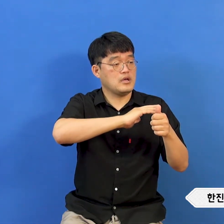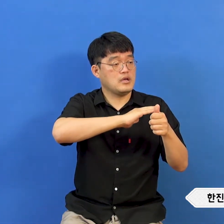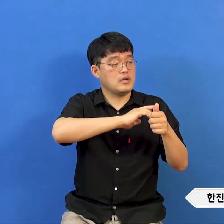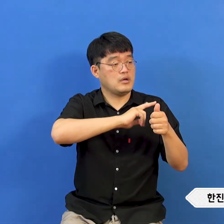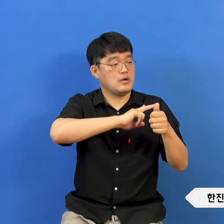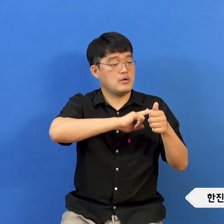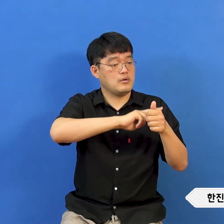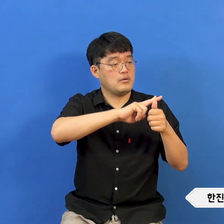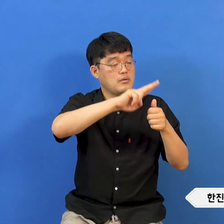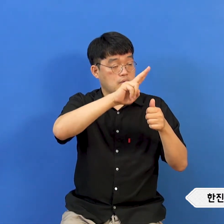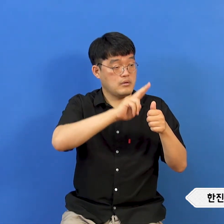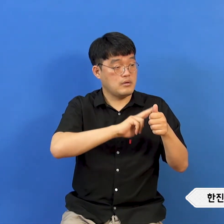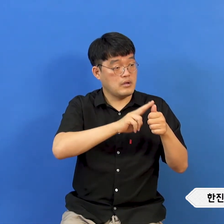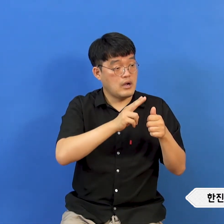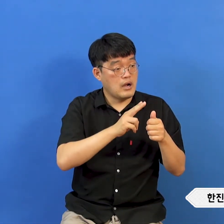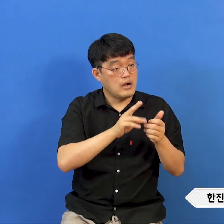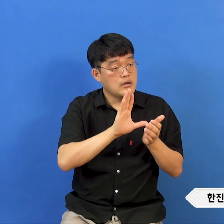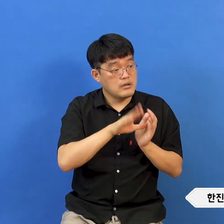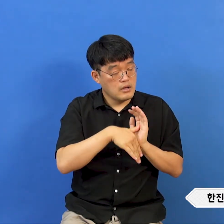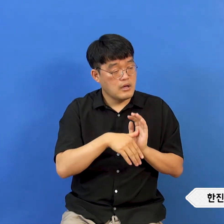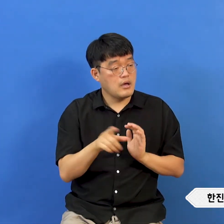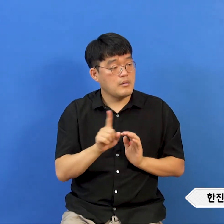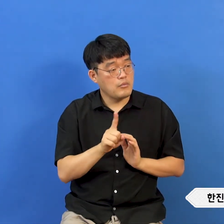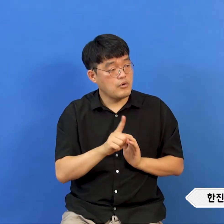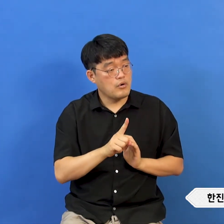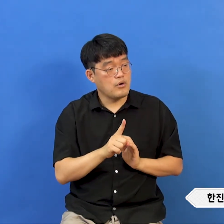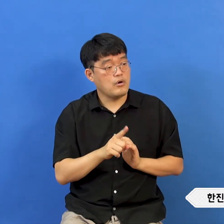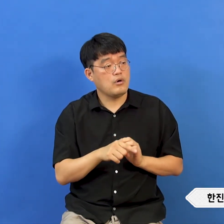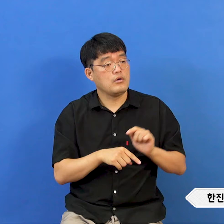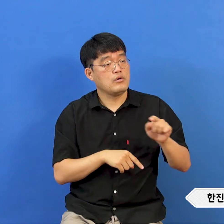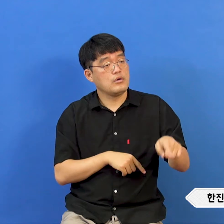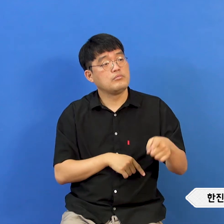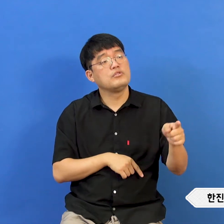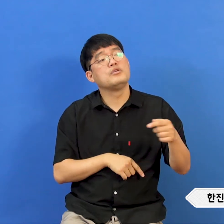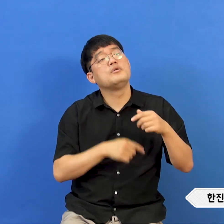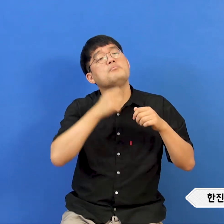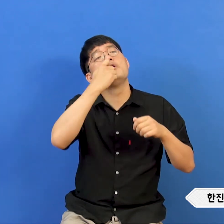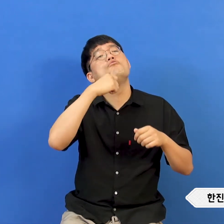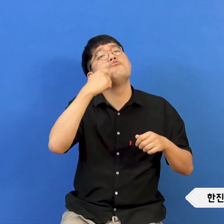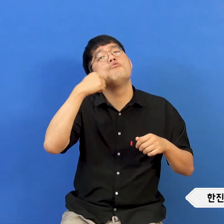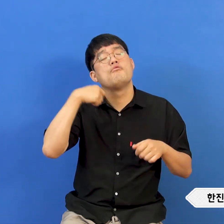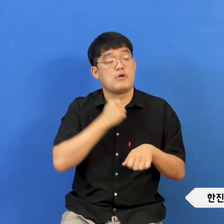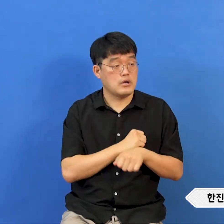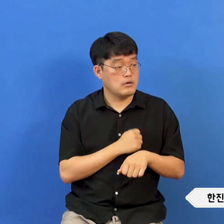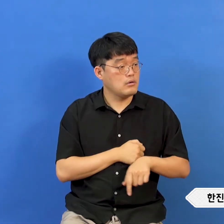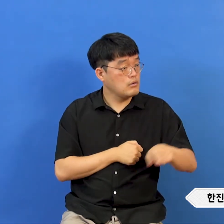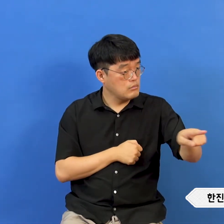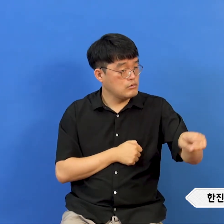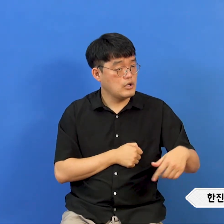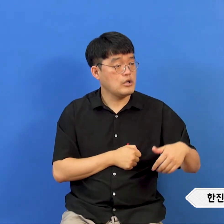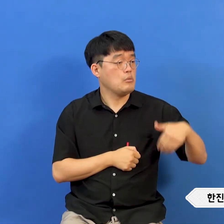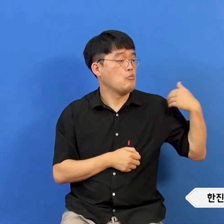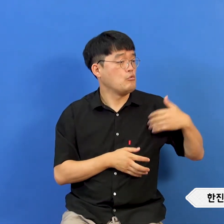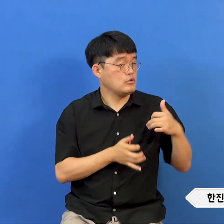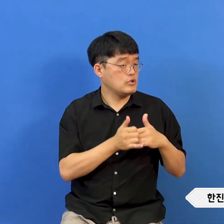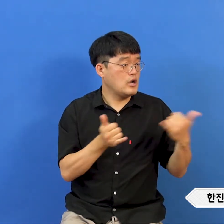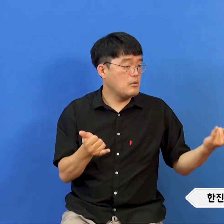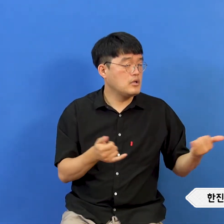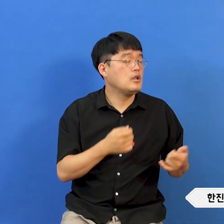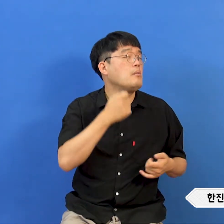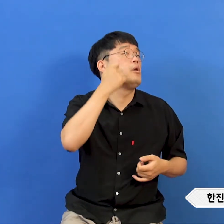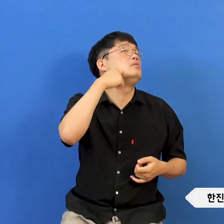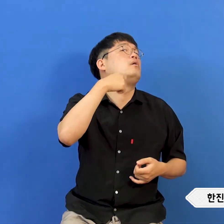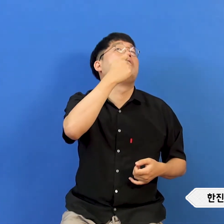생각해보면 생면부지의 사람에게 내 목을 맡긴다는 거, 그거 쉬운 일이 아닙니다. 아니, 안 할 말로